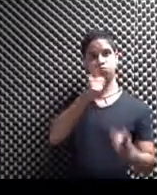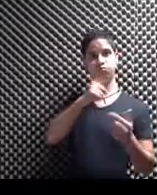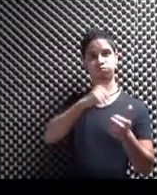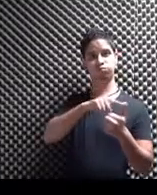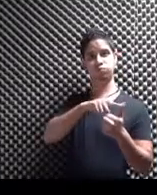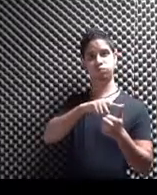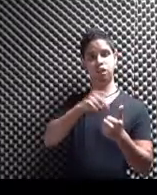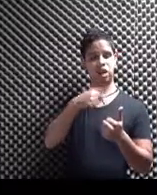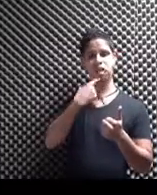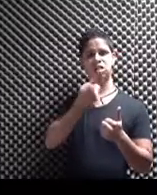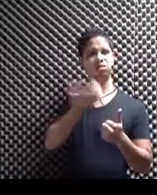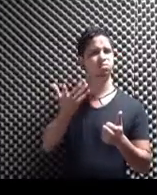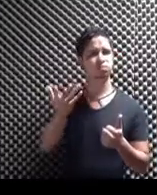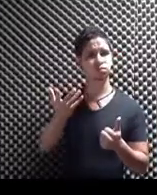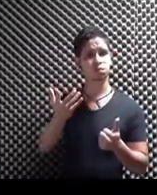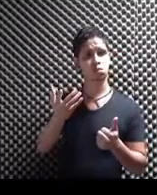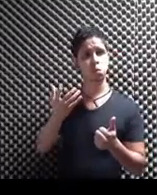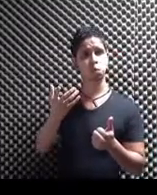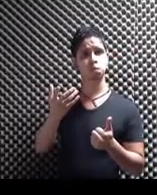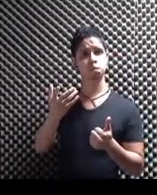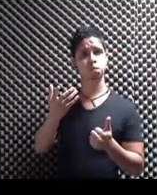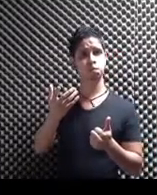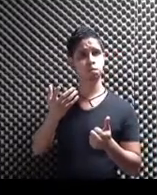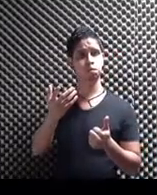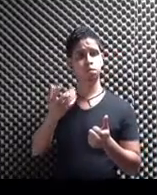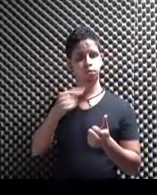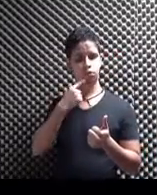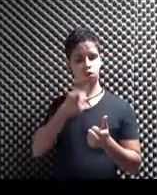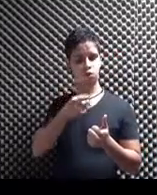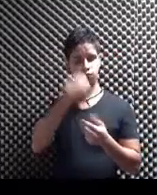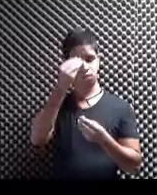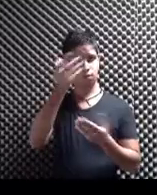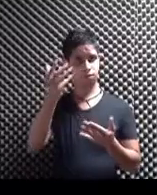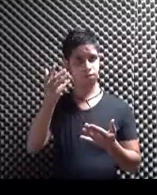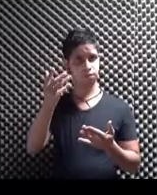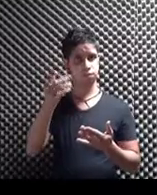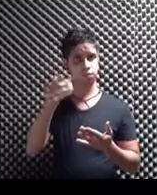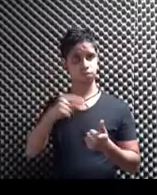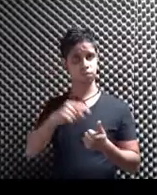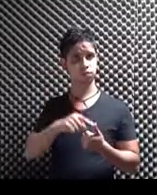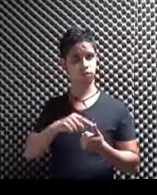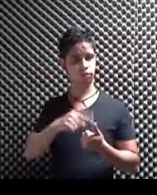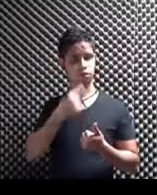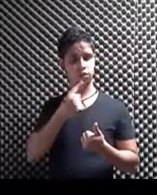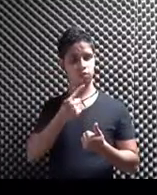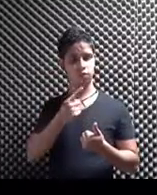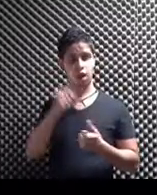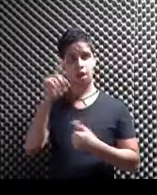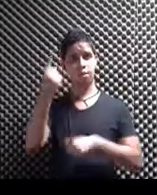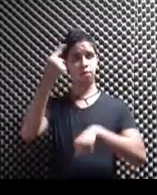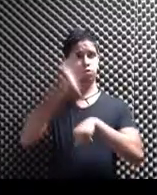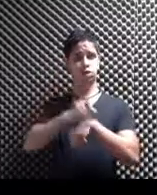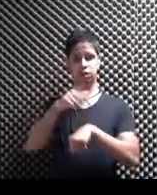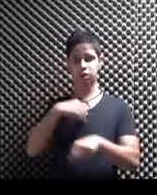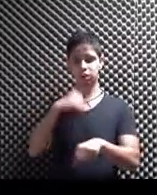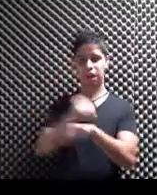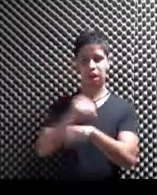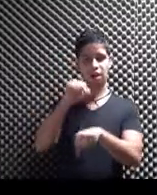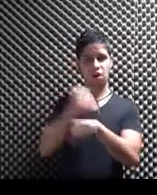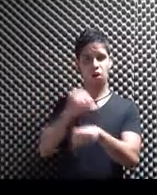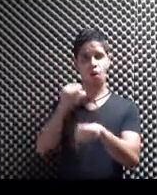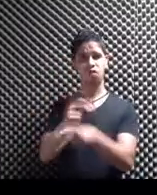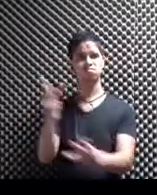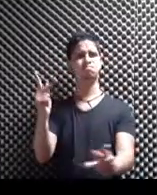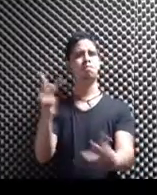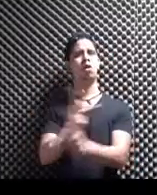Y J.J. dice que él, déjame, porque ahí es una nota que me, mis primeros, él dice, mis primeros días en este trabajo fueron de